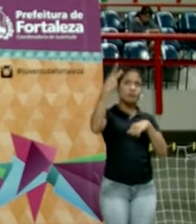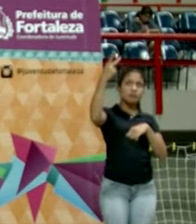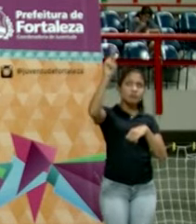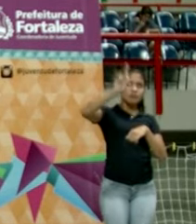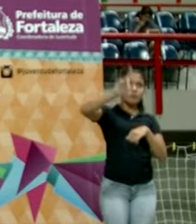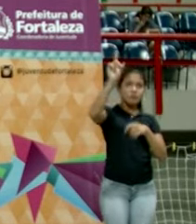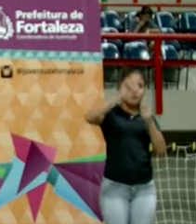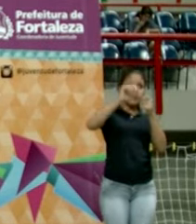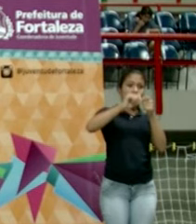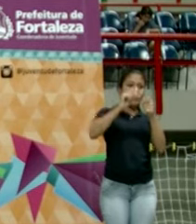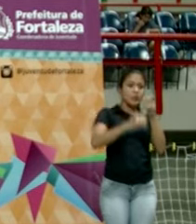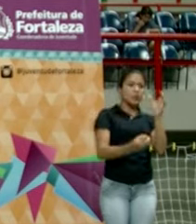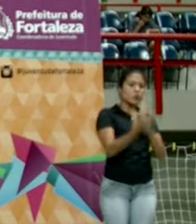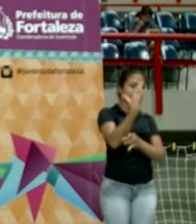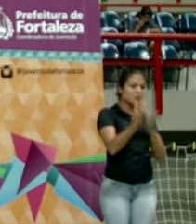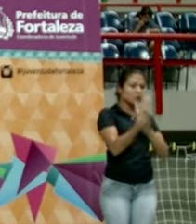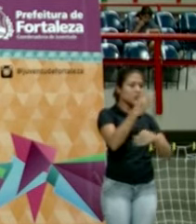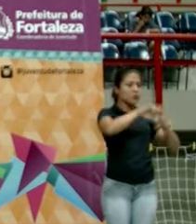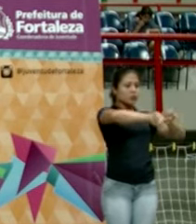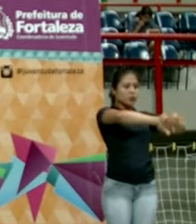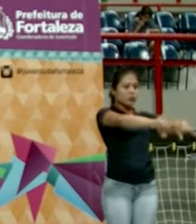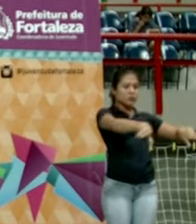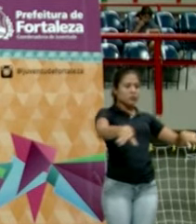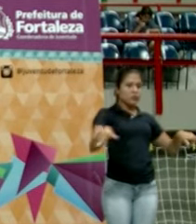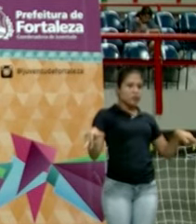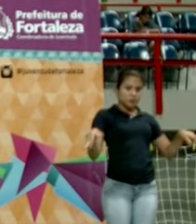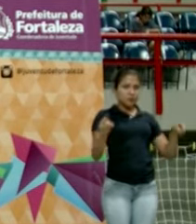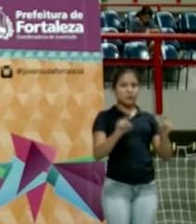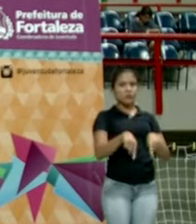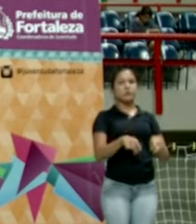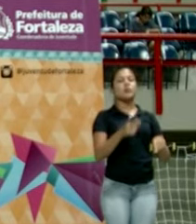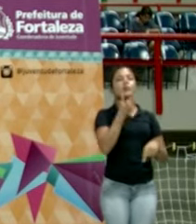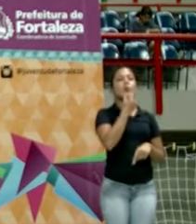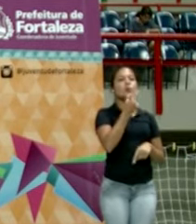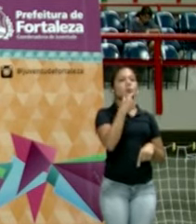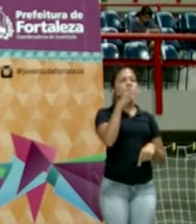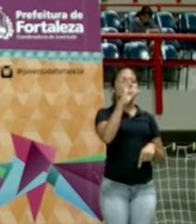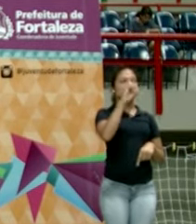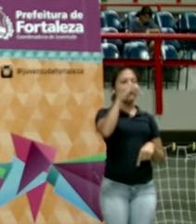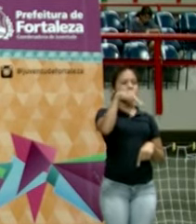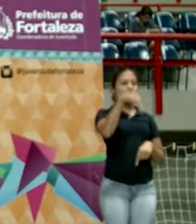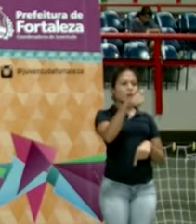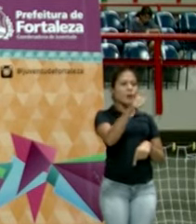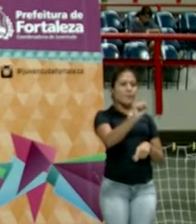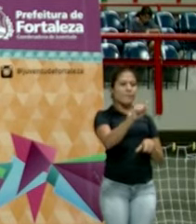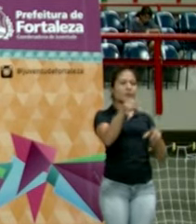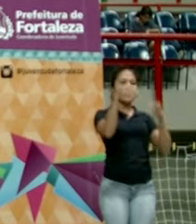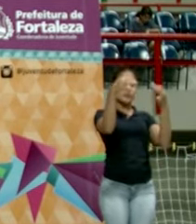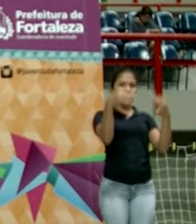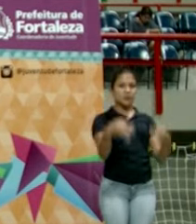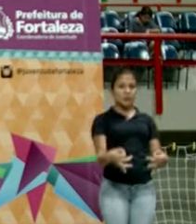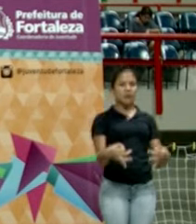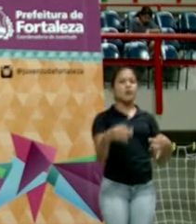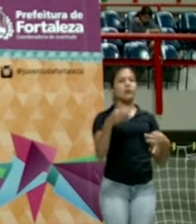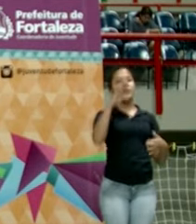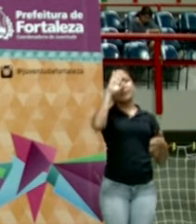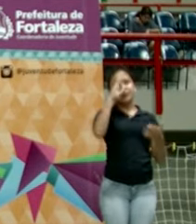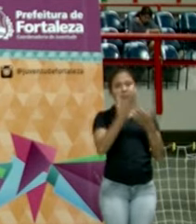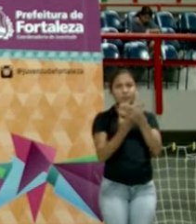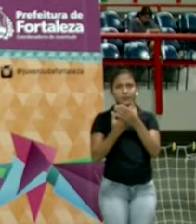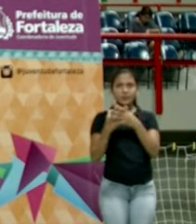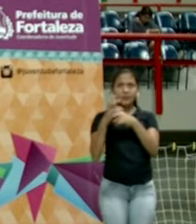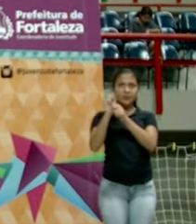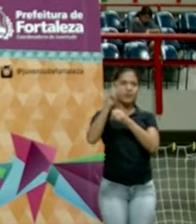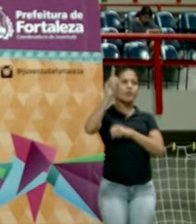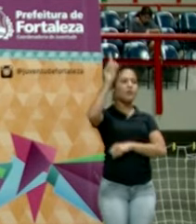seu retorno ao Criador, Tomás é ele mesmo. Ele sabe, pela fé, para que limite